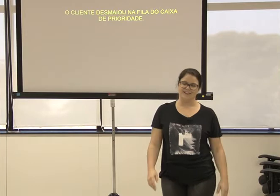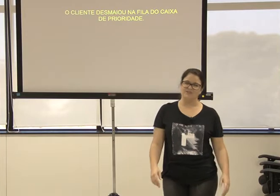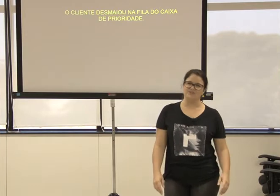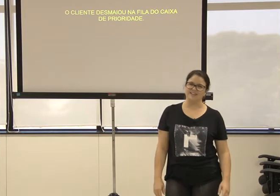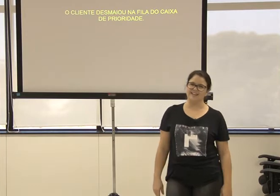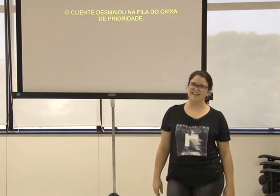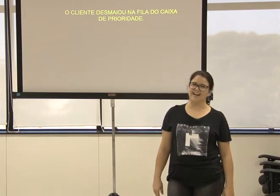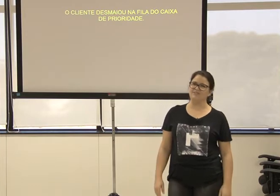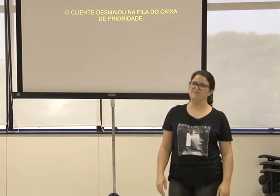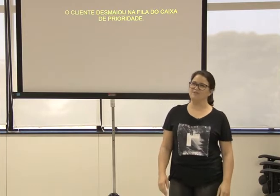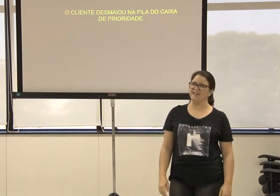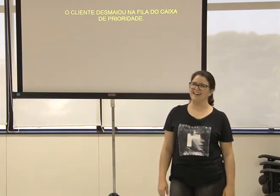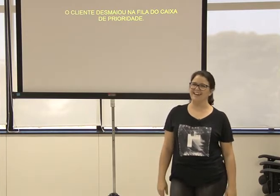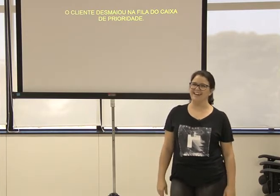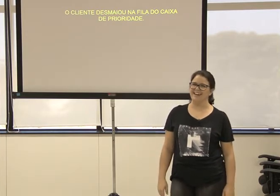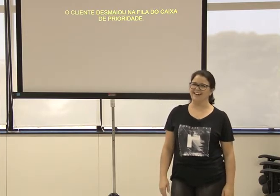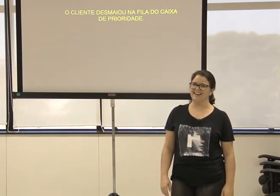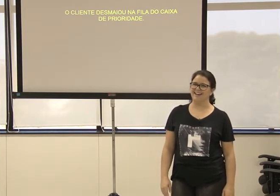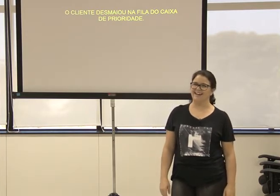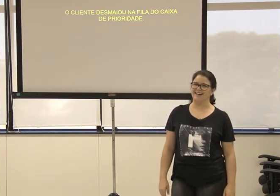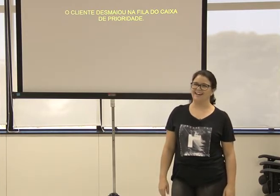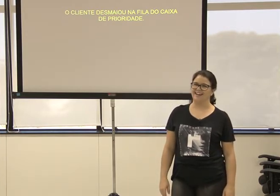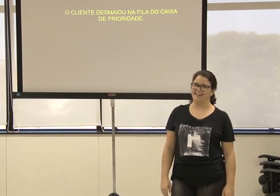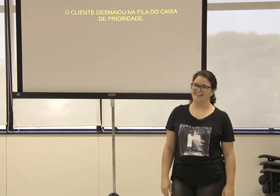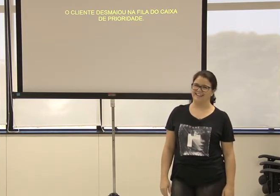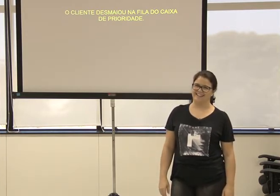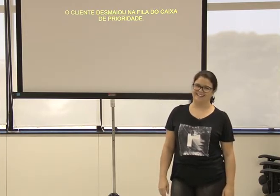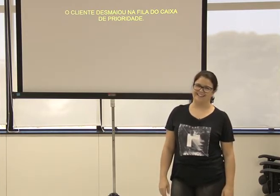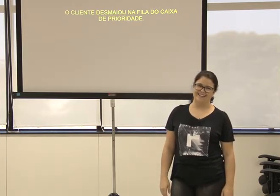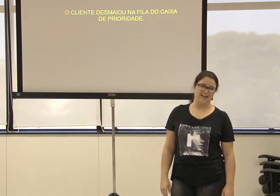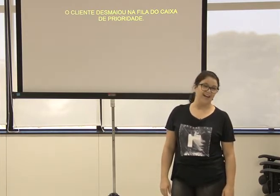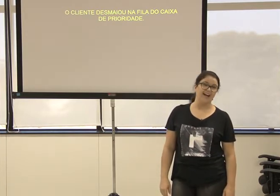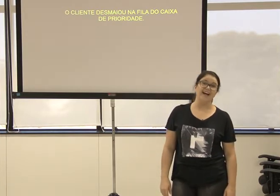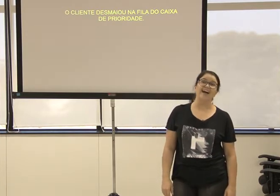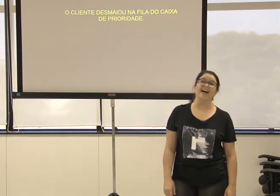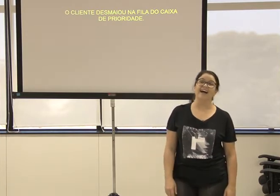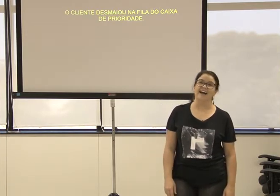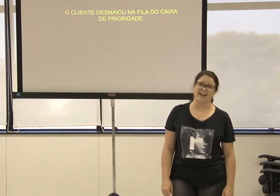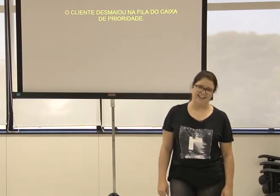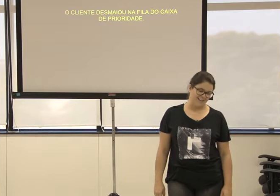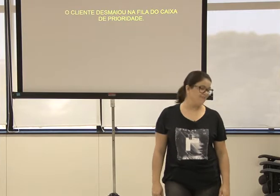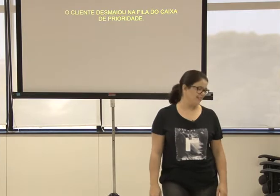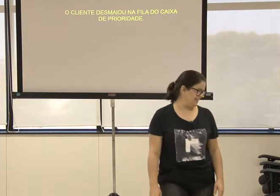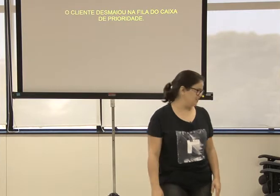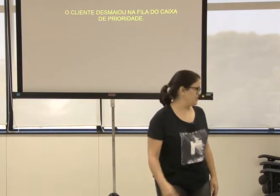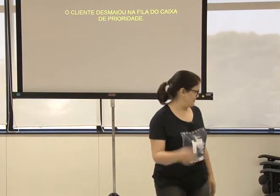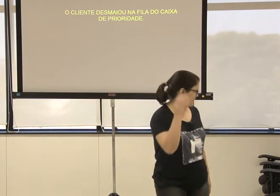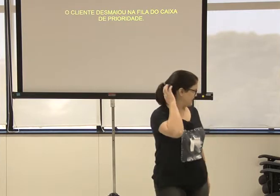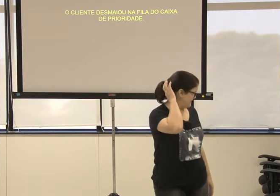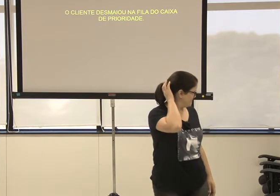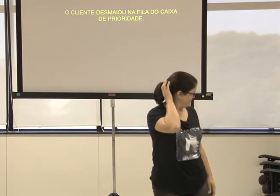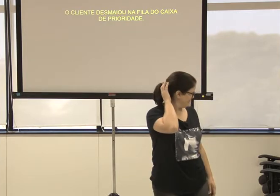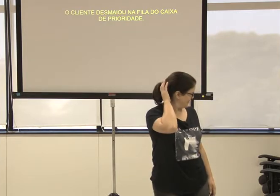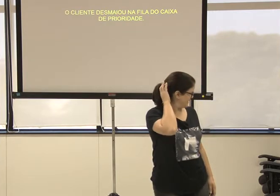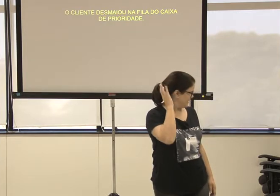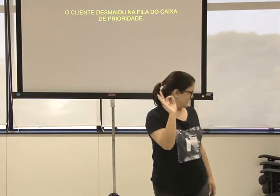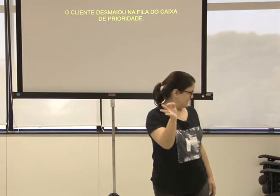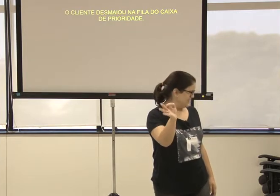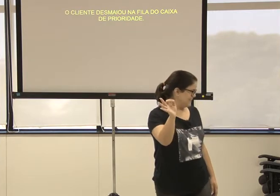Não seria grávida por quê? Porque é outro cliente. E homem ainda não engravida. Verdade. É cliente. Tá